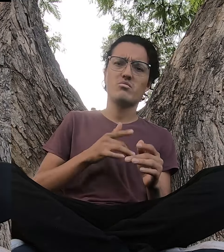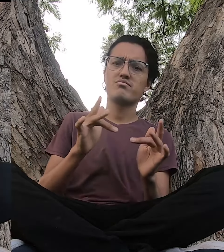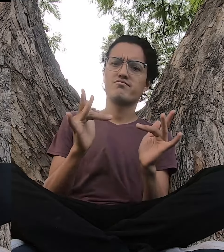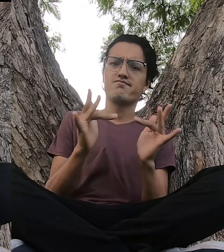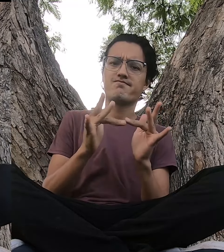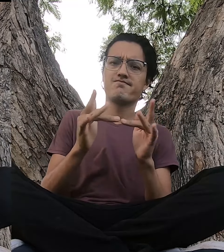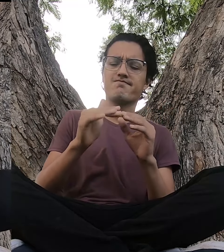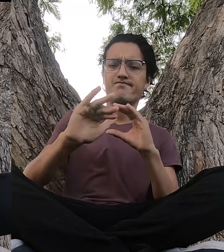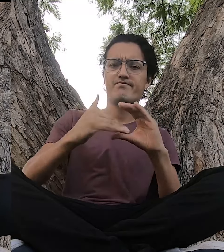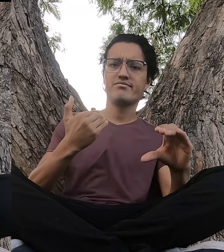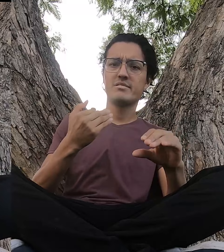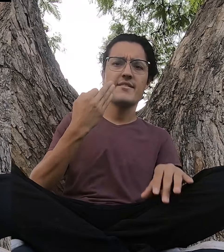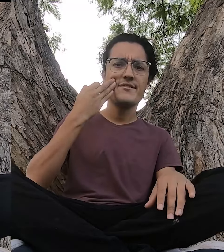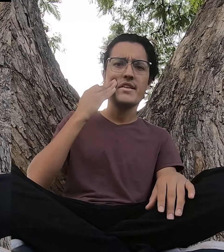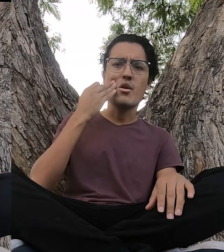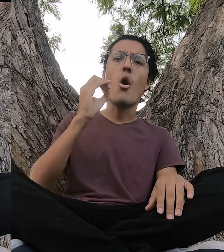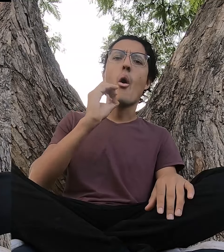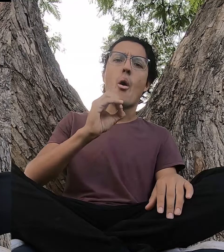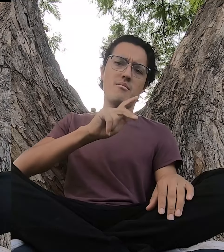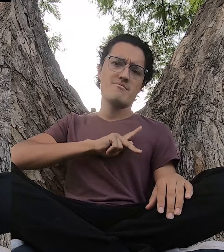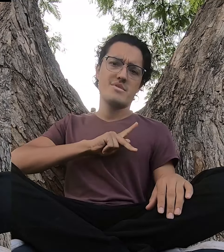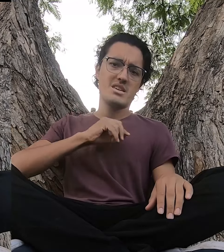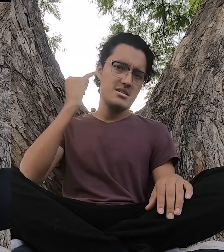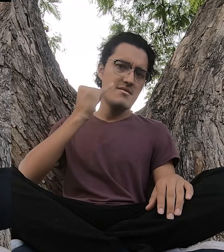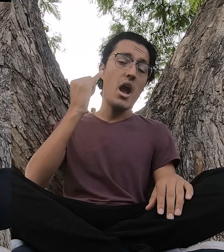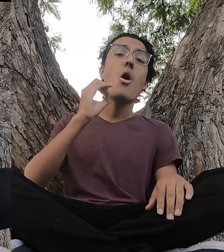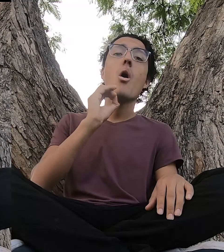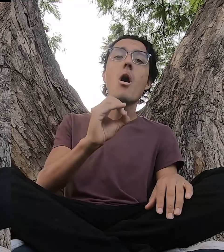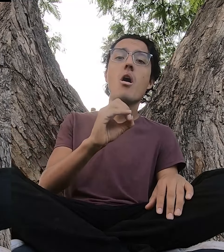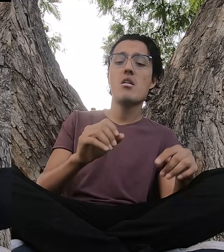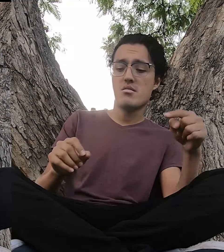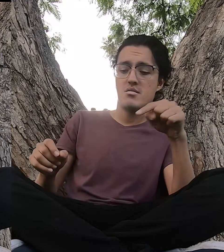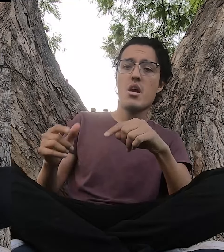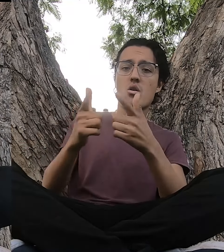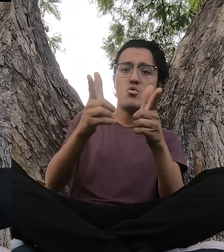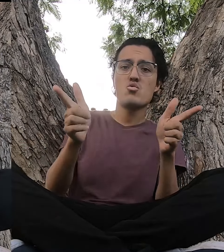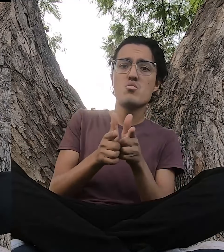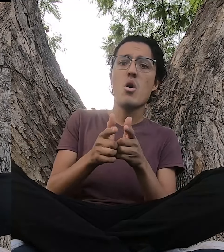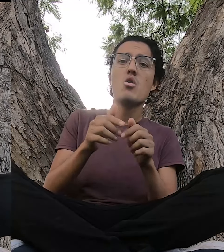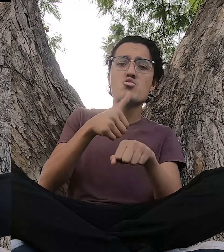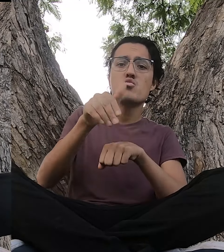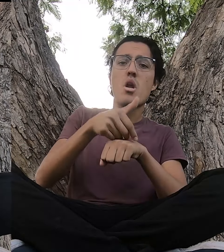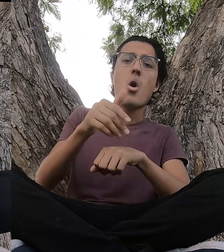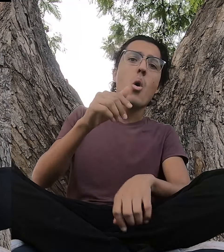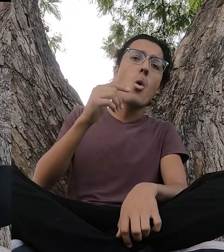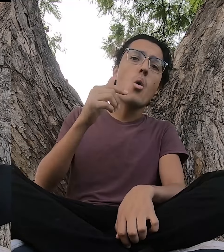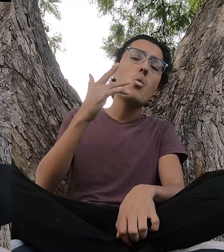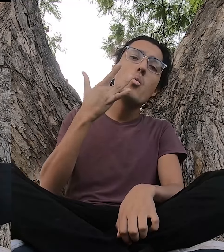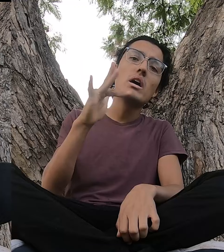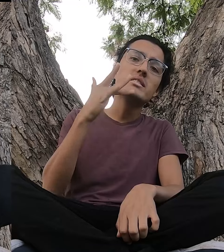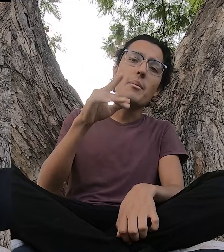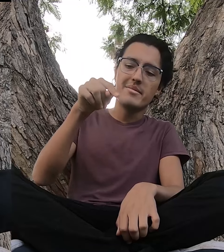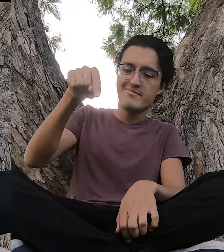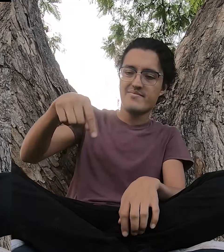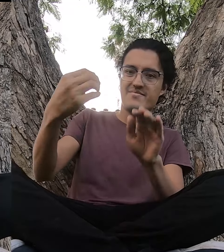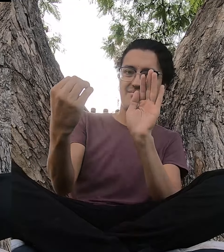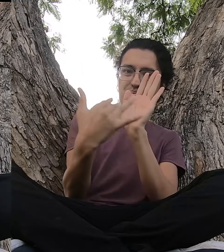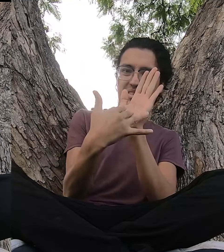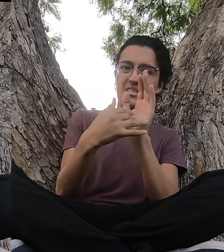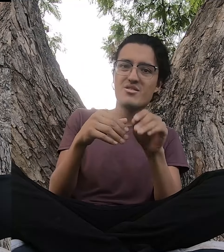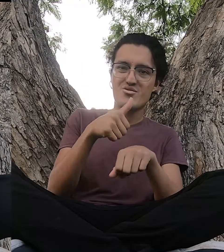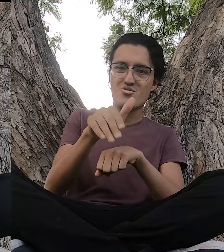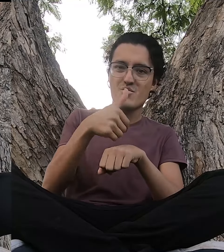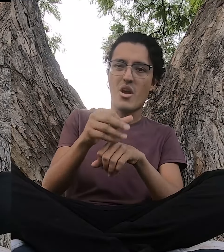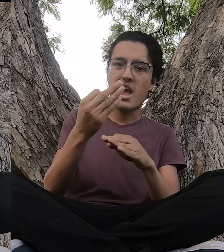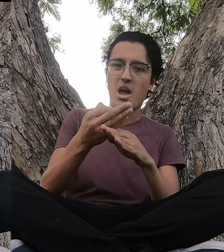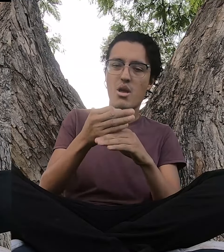con gusto nos pueden escribir a través de nuestras redes sociales o de mi red social, o incluso al número de WhatsApp que estará en el cartel publicitario